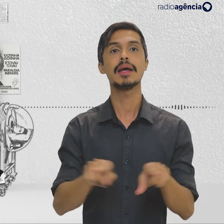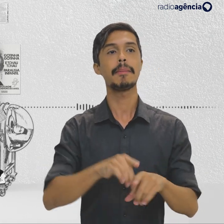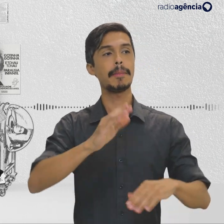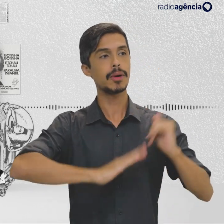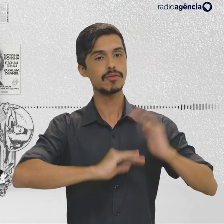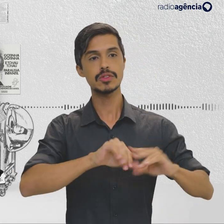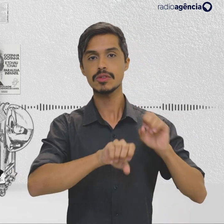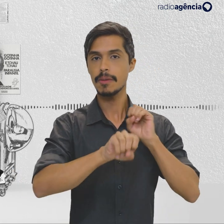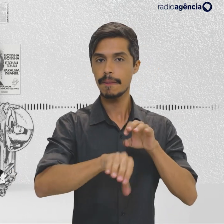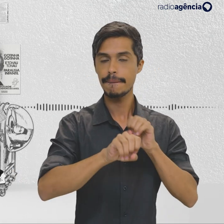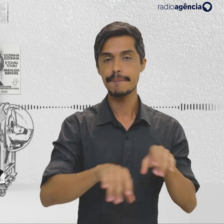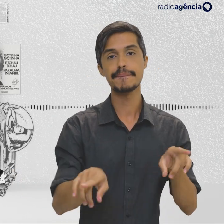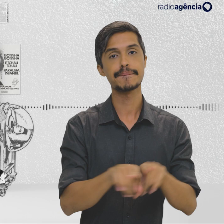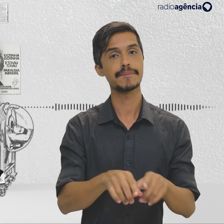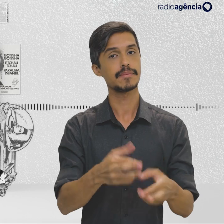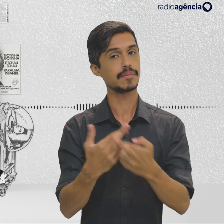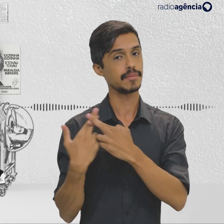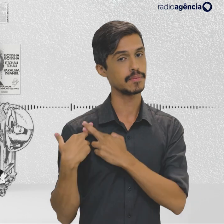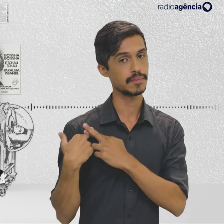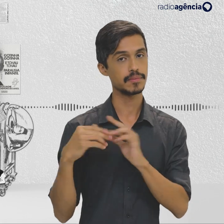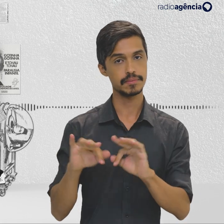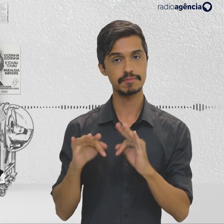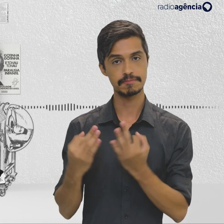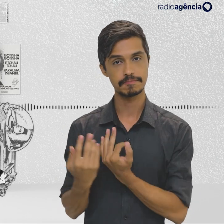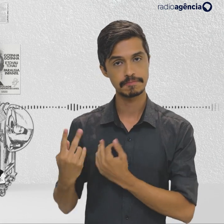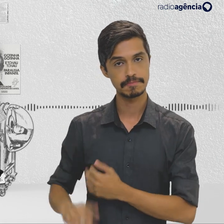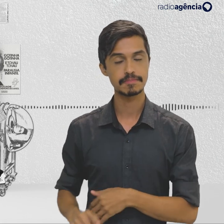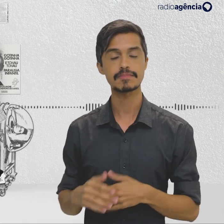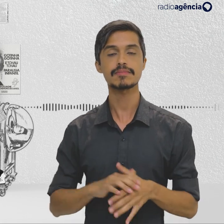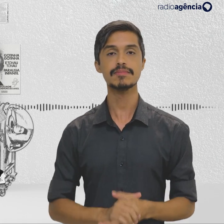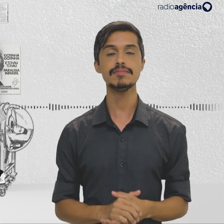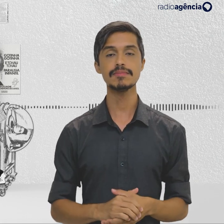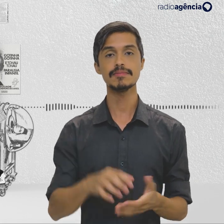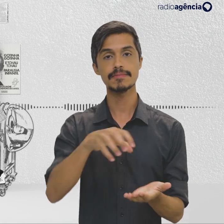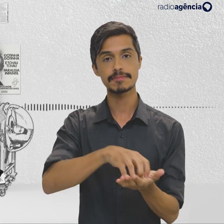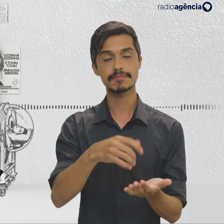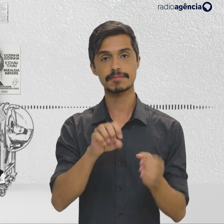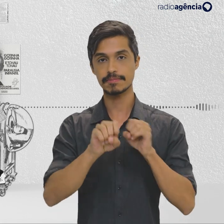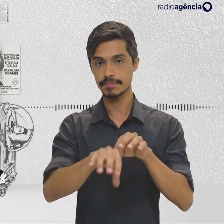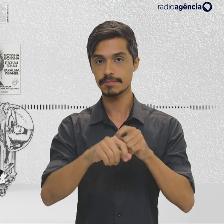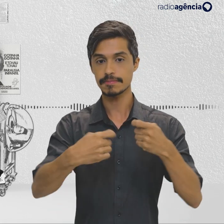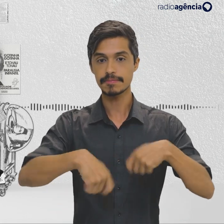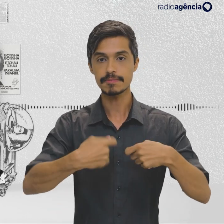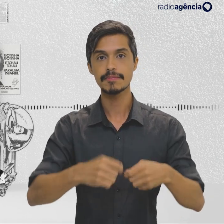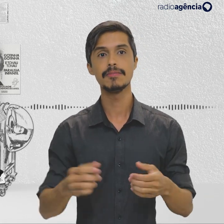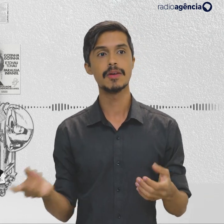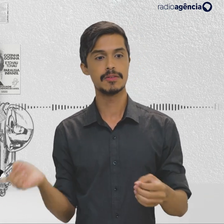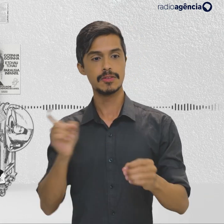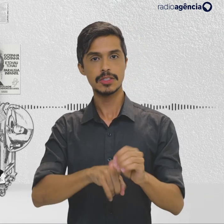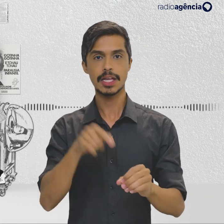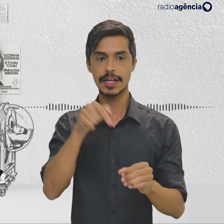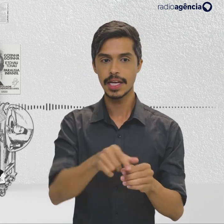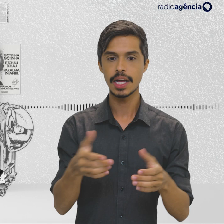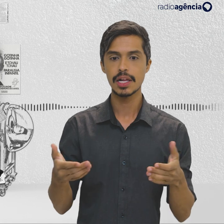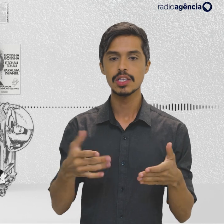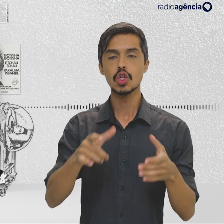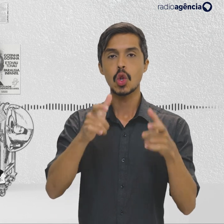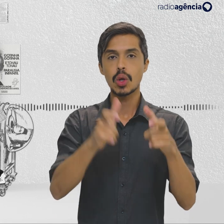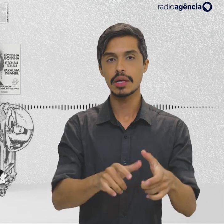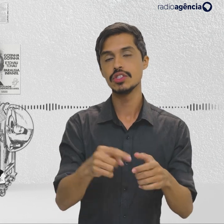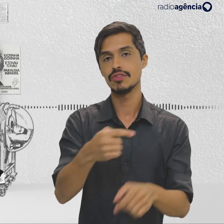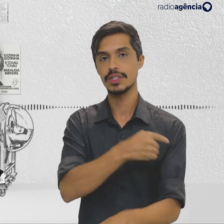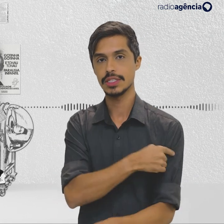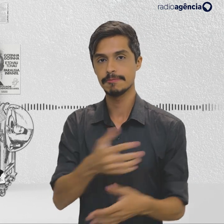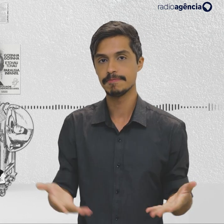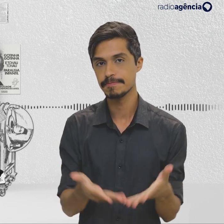os profissionais de educação e os responsáveis as unidades de ensino também precisam voltar a ser usadas como ponto